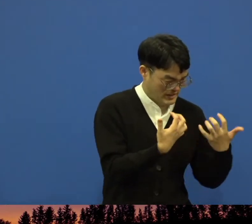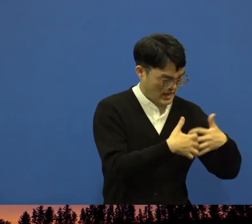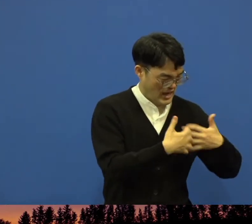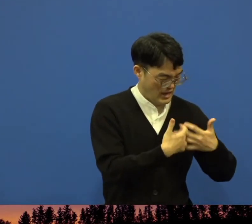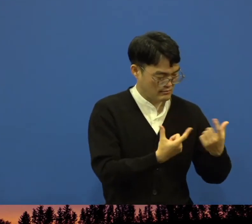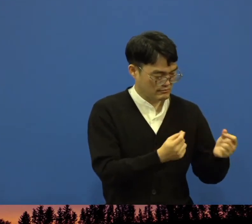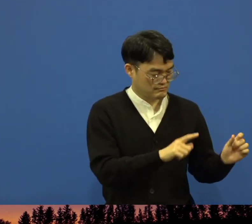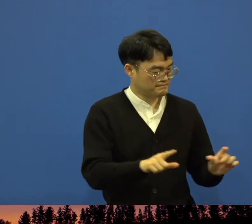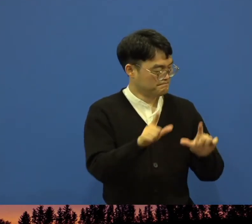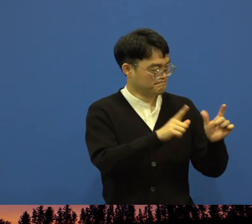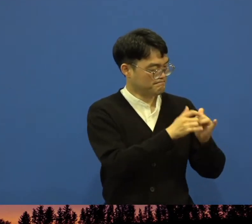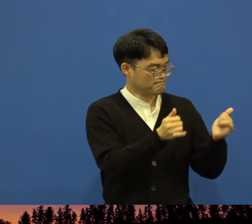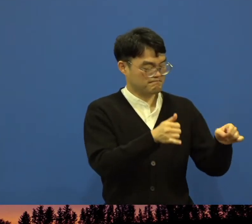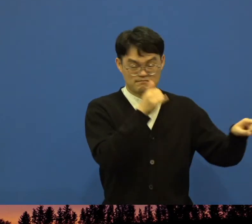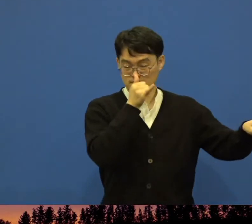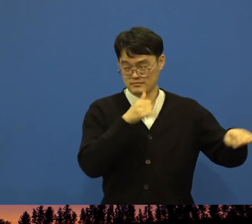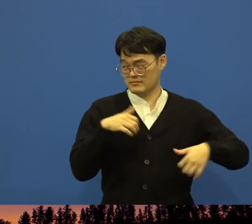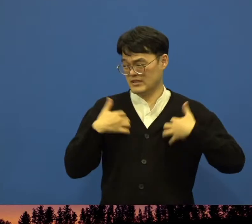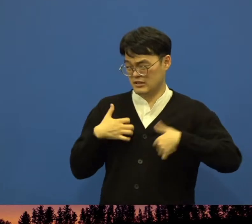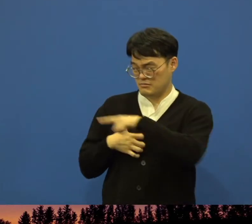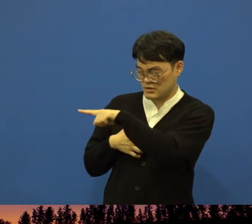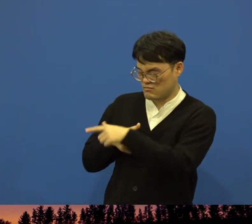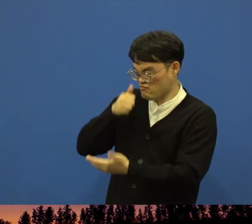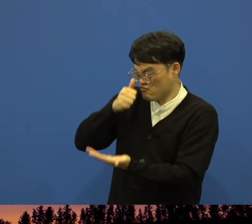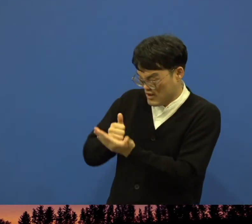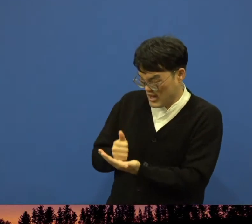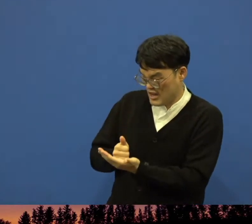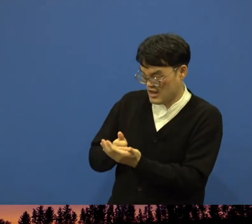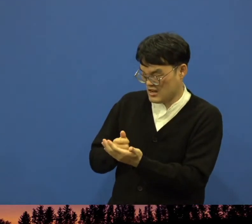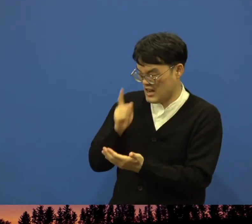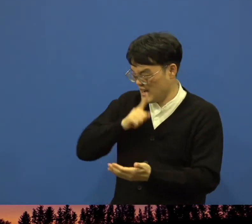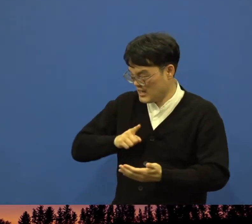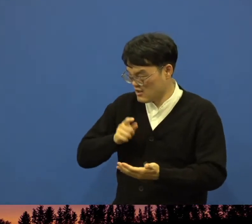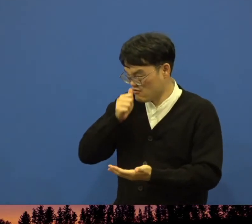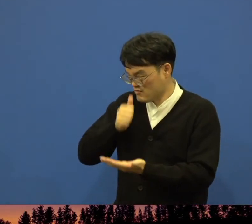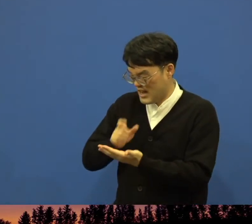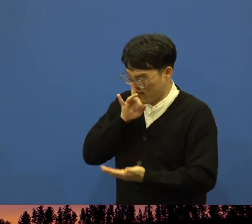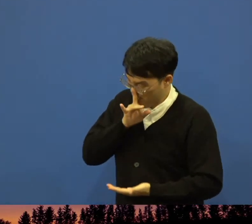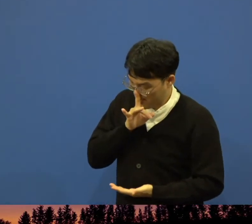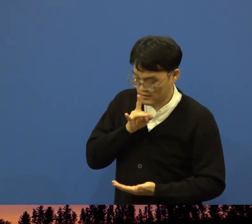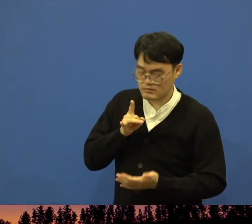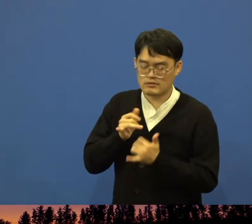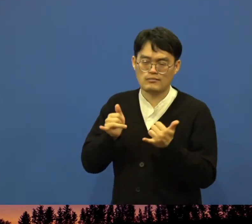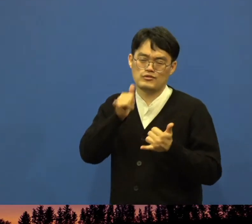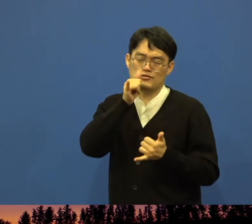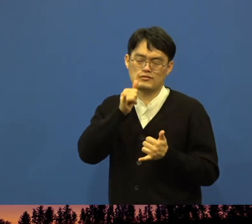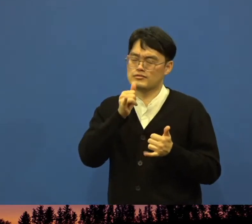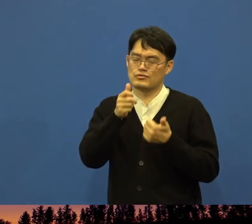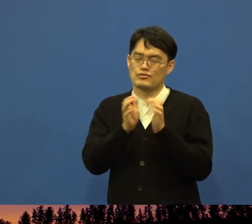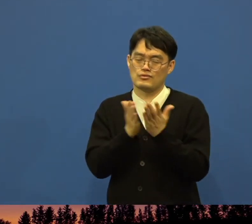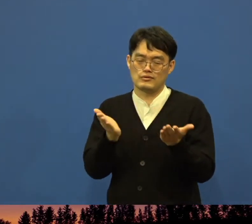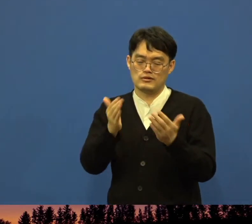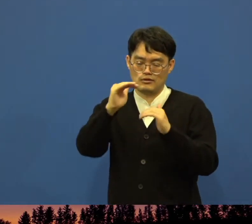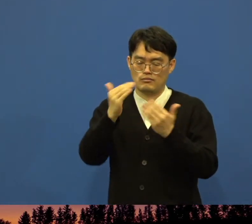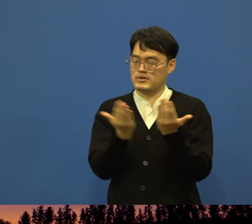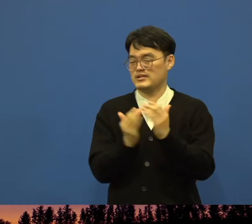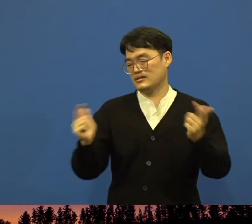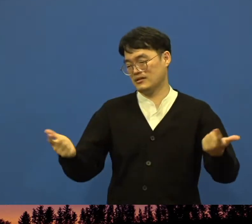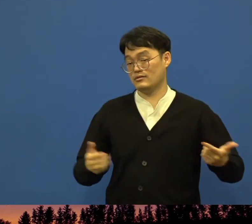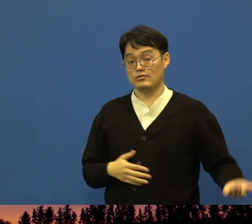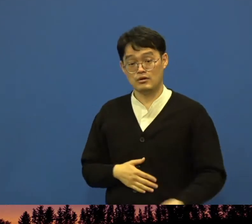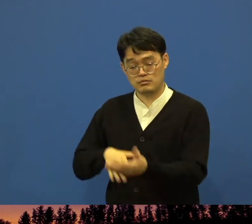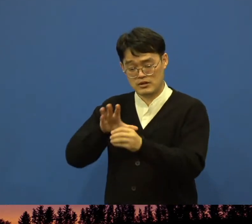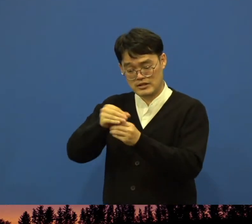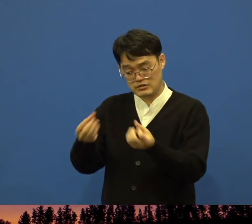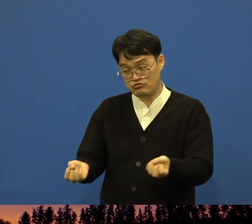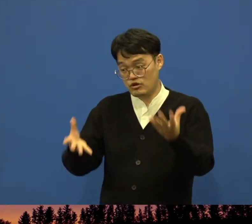즐거움을 찾는 것 자체를 죄악시하는 사람들이 있어요. 성경적이 않아요. 여러분 왜 인간이 명절을 만들어서 이 추석을 왜 만들었죠? 이것도 다 즐거움을